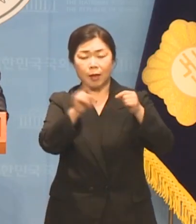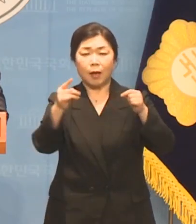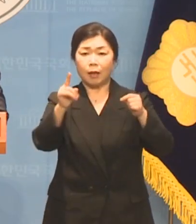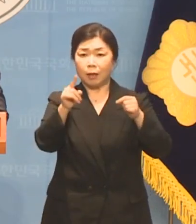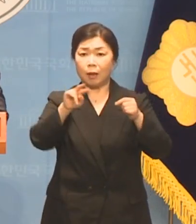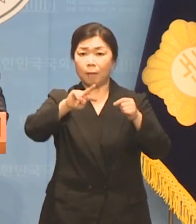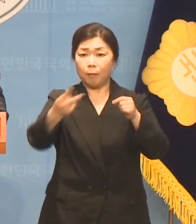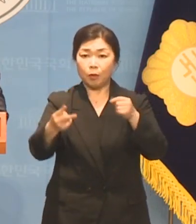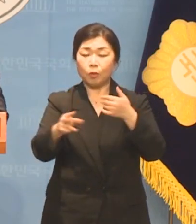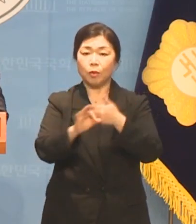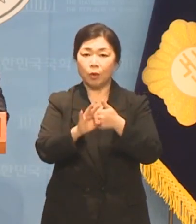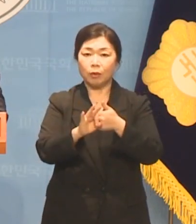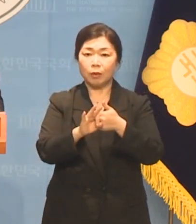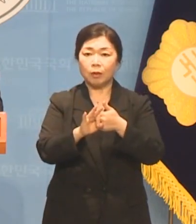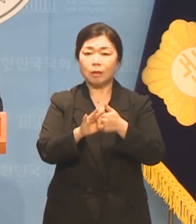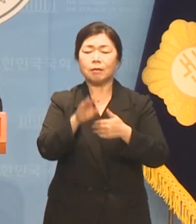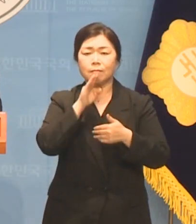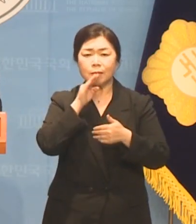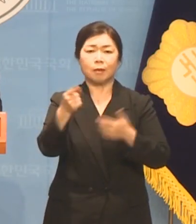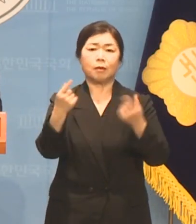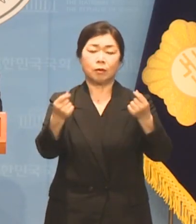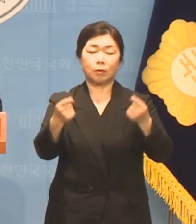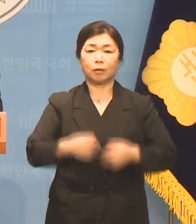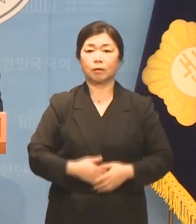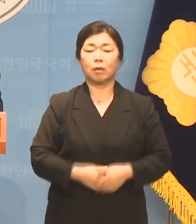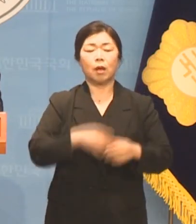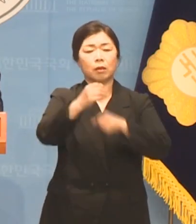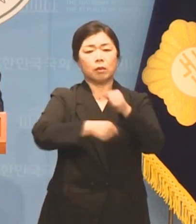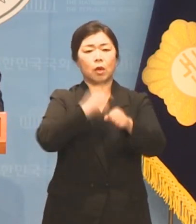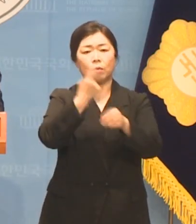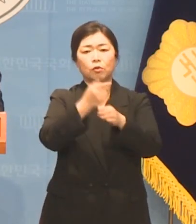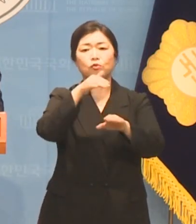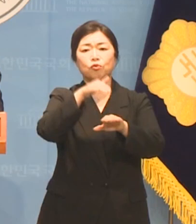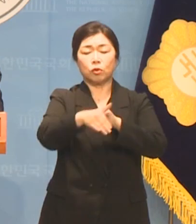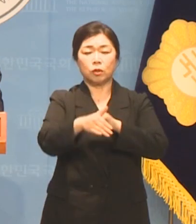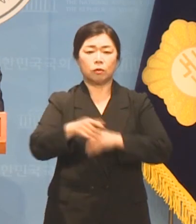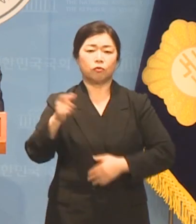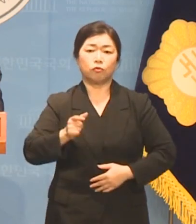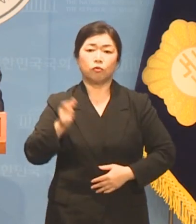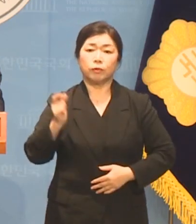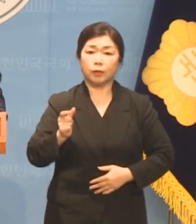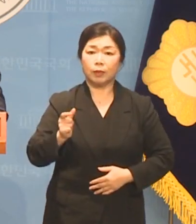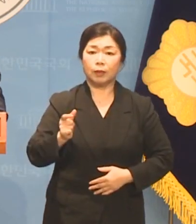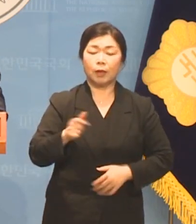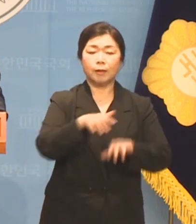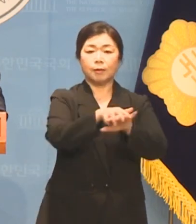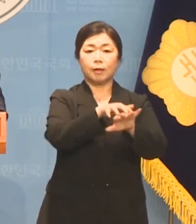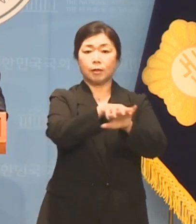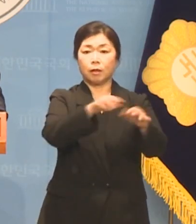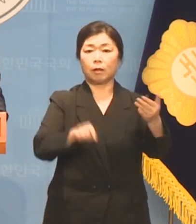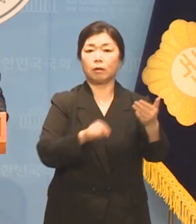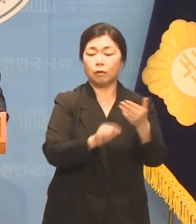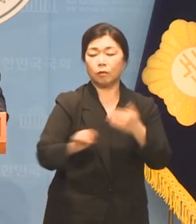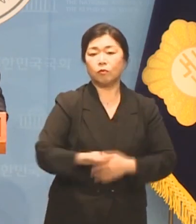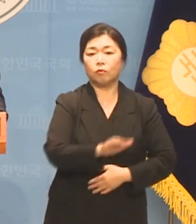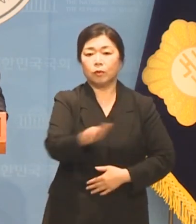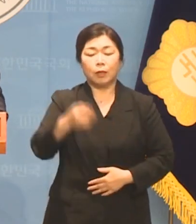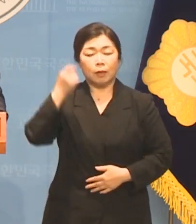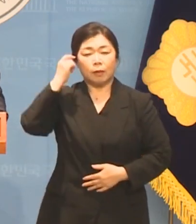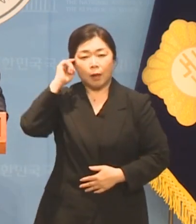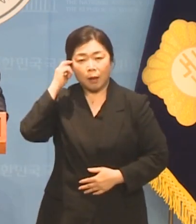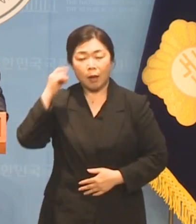바꾸면 찬스가 되듯 자유민주주의라는 굳건한 체제 아래 우리의 생각과